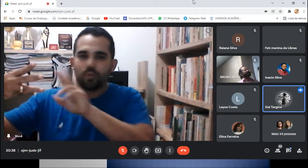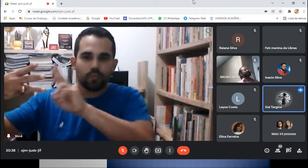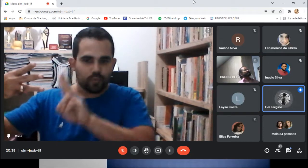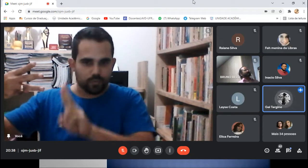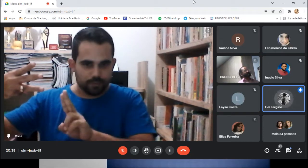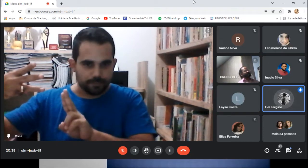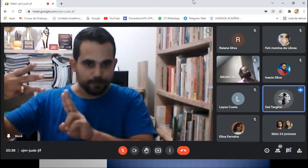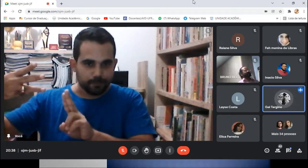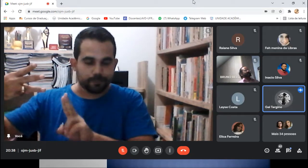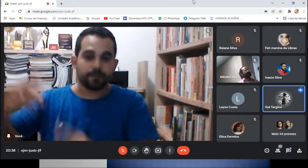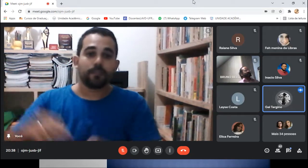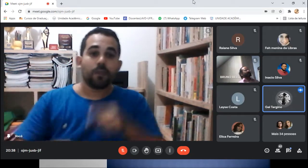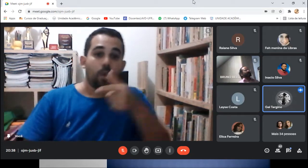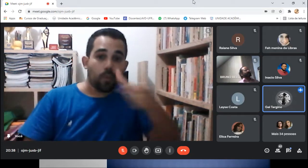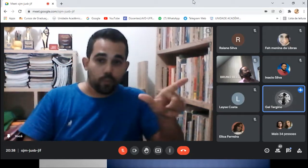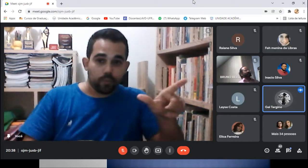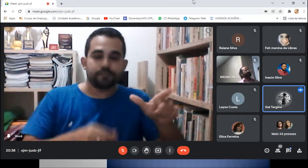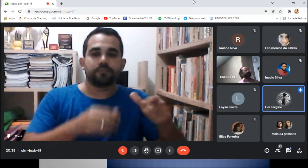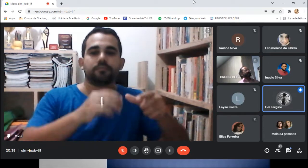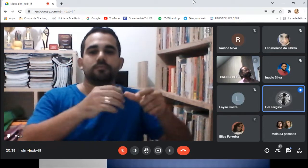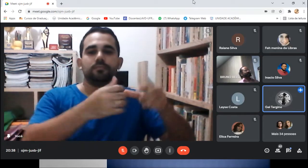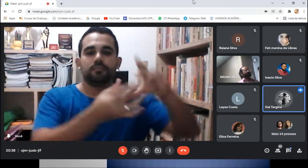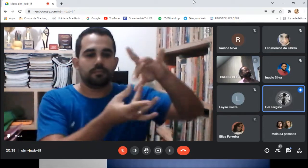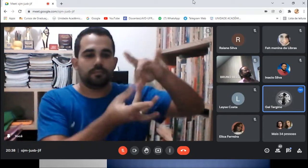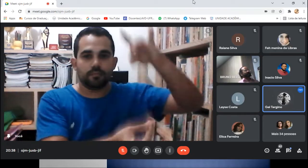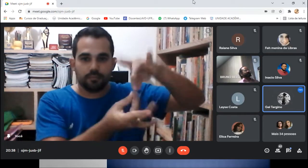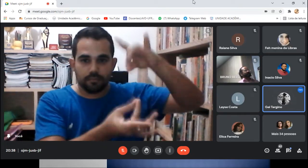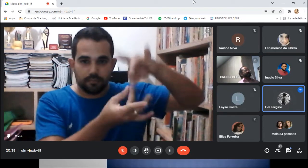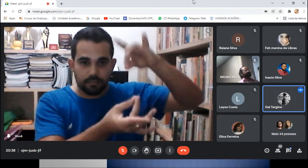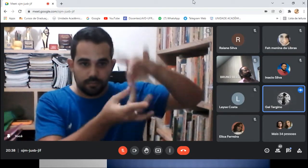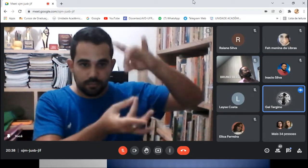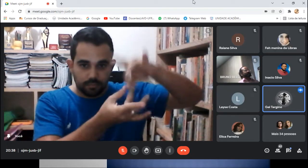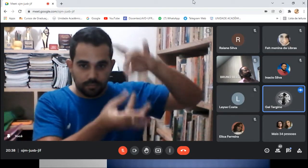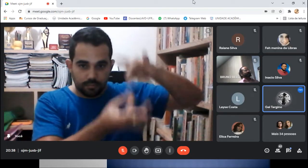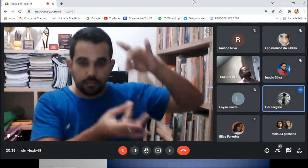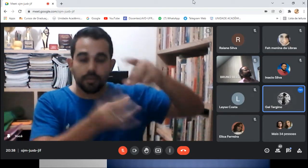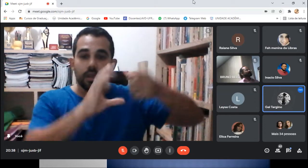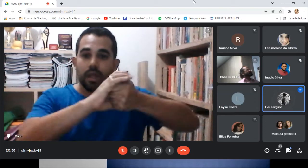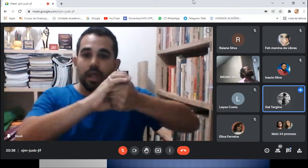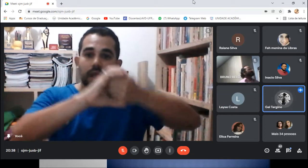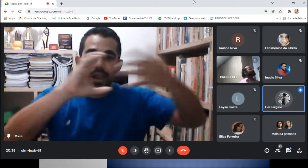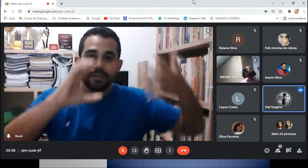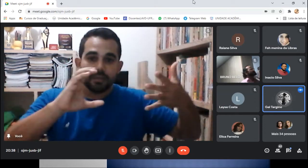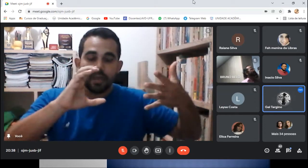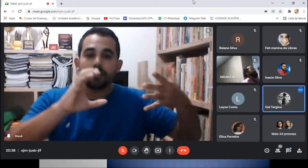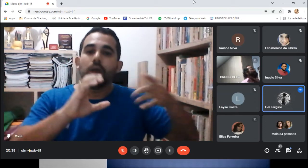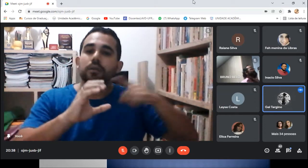3 sistemas nas línguas de sinais. E a